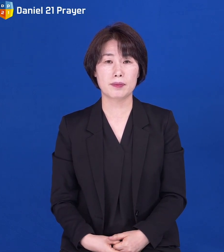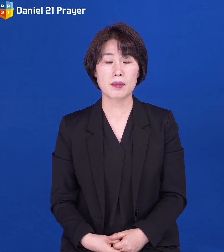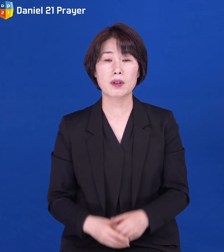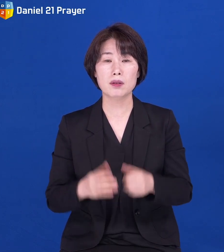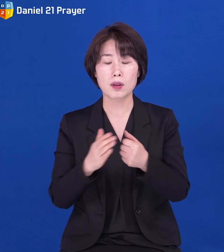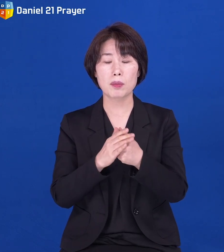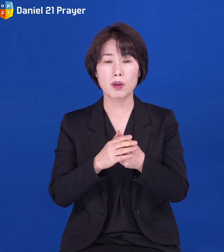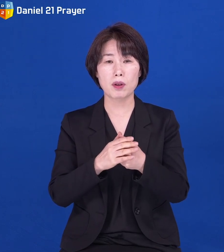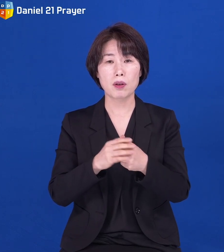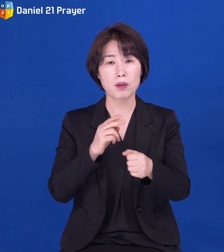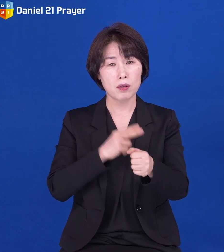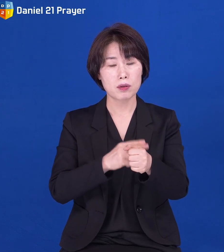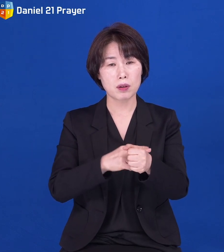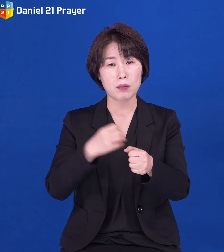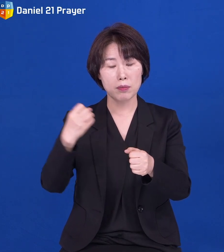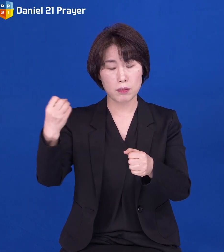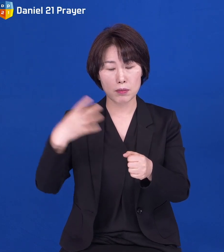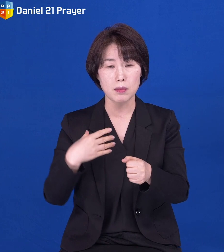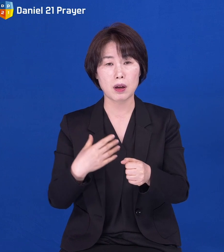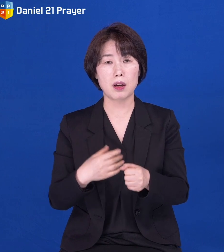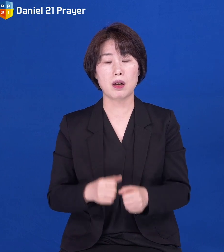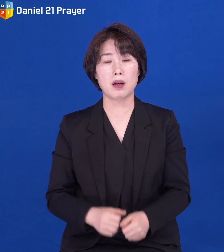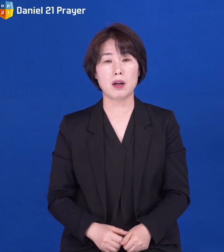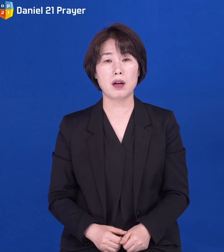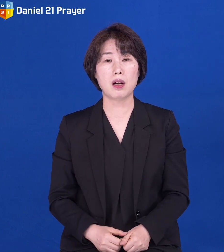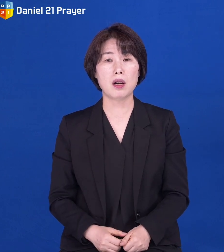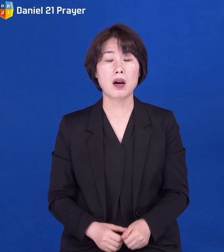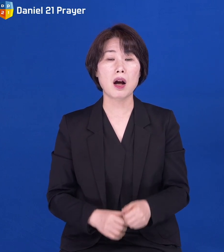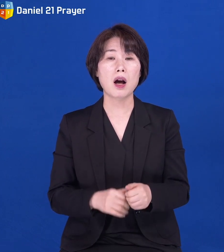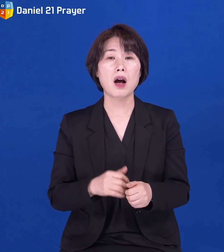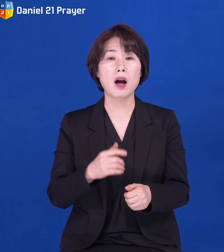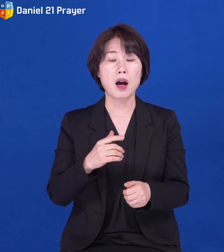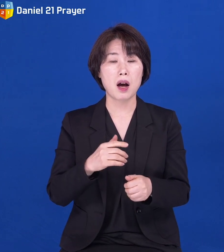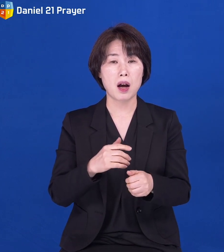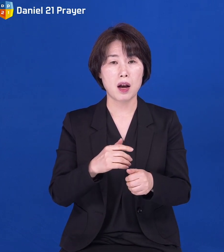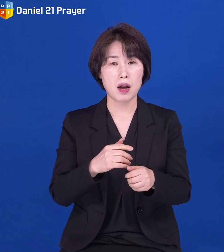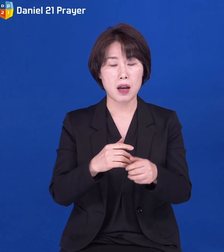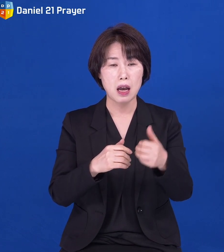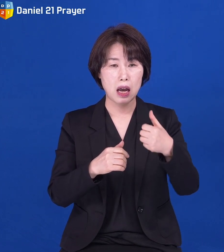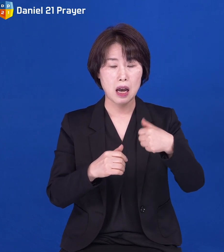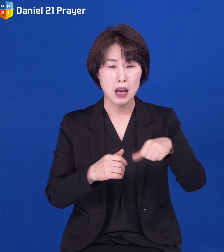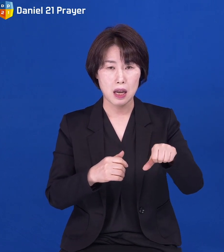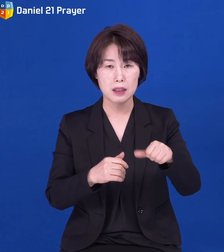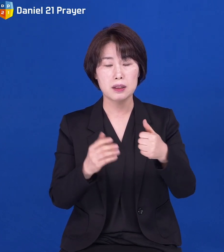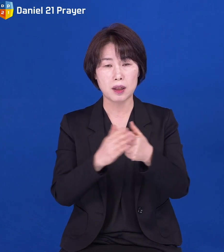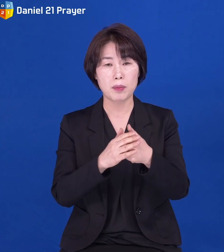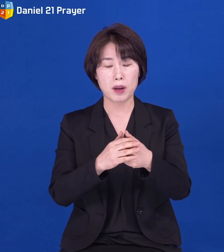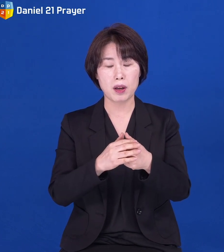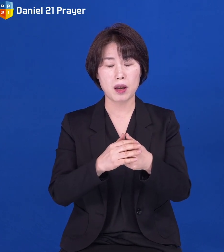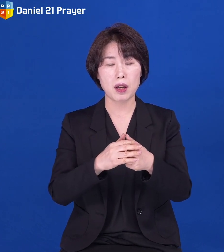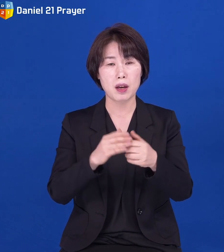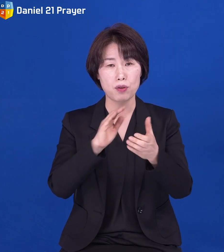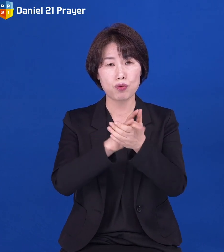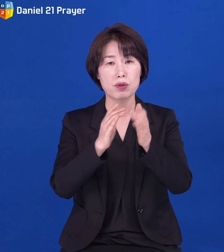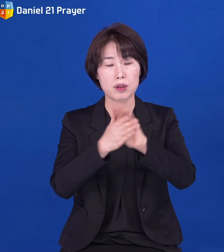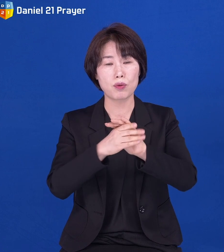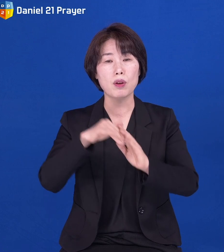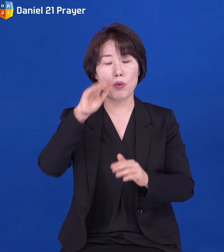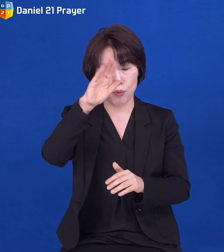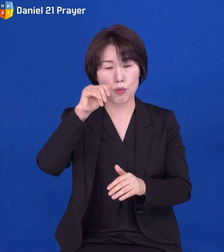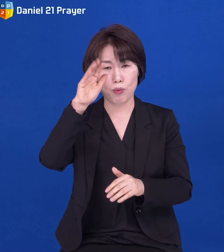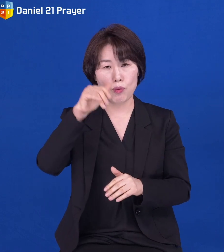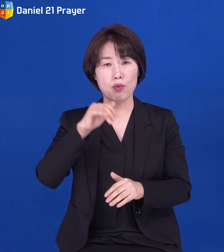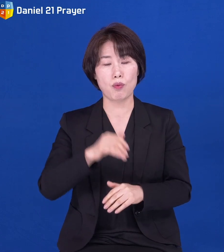거예요. 예, 오윤아 씨라고 말씀을 드렸는데도 어머니들이 얘기를 좀 들어보고 싶어 하시는 것 같으니까 좀 오라고.